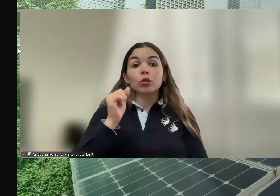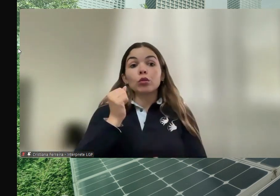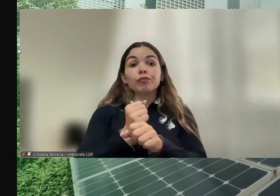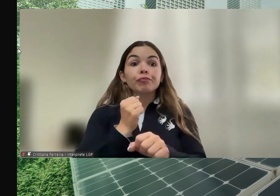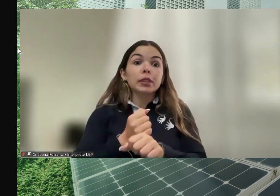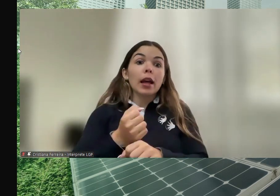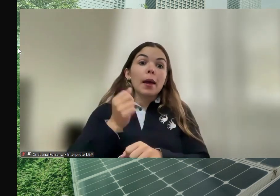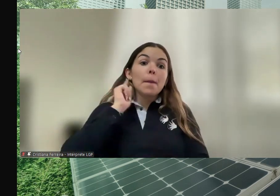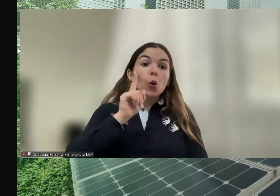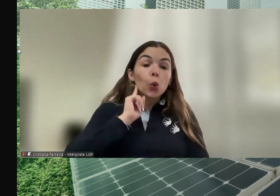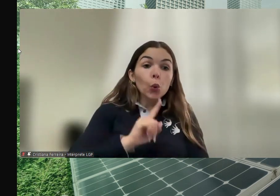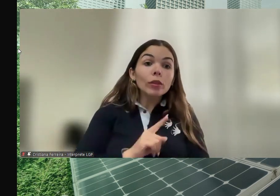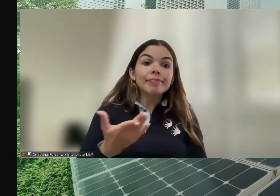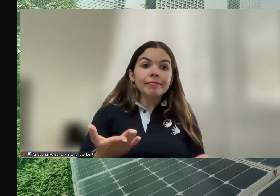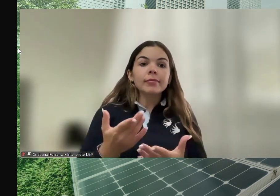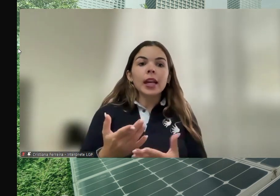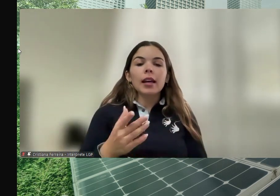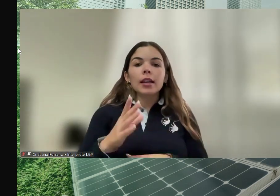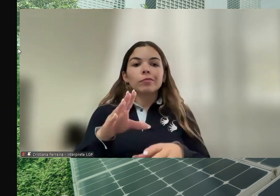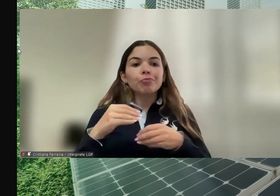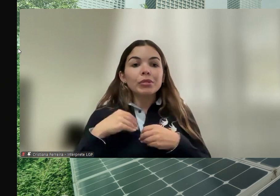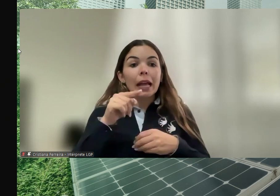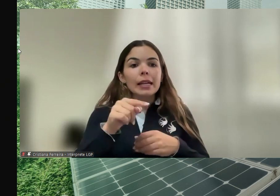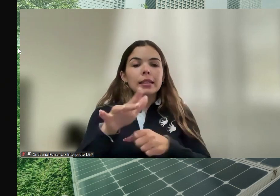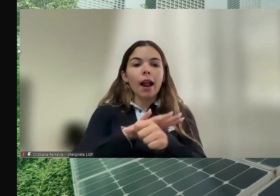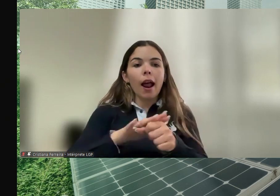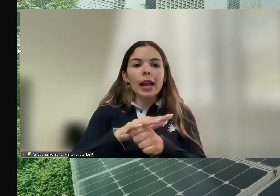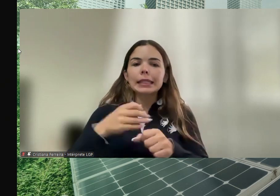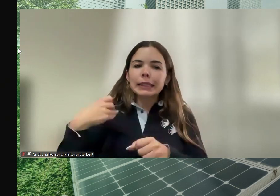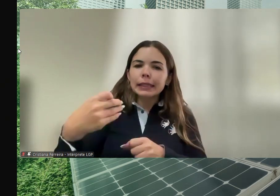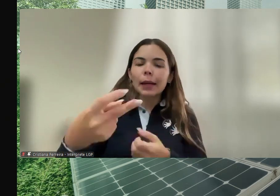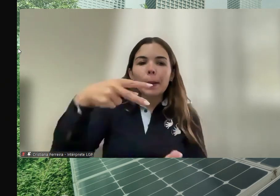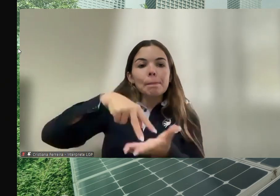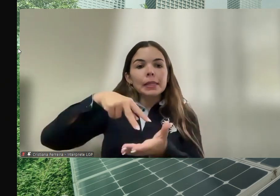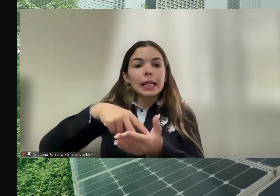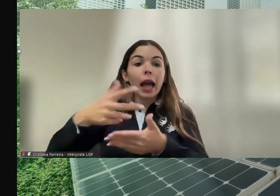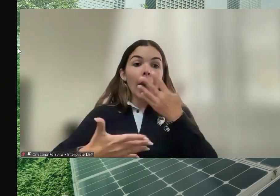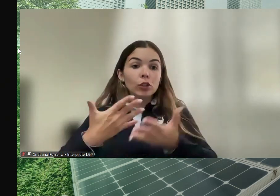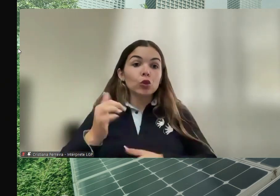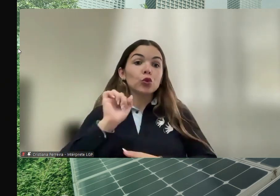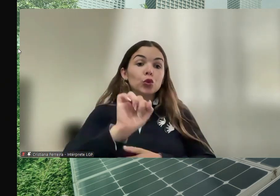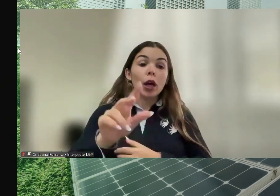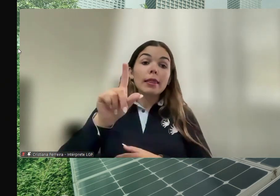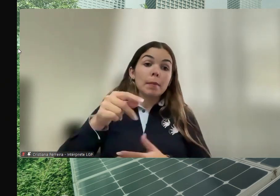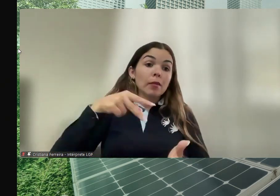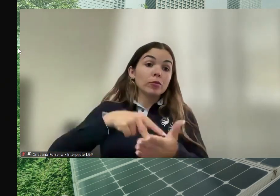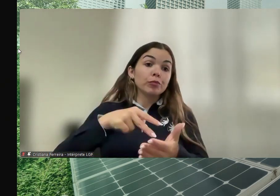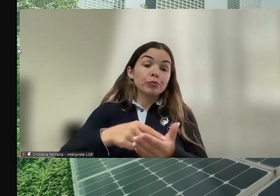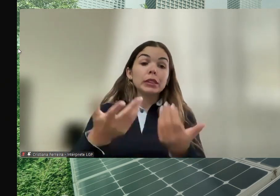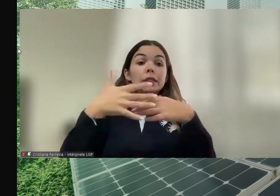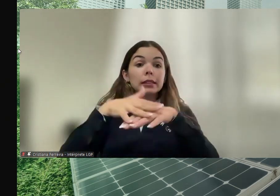ao assegurar que essas dimensões estejam sempre presentes nas suas ações e presentes de tal forma